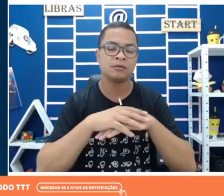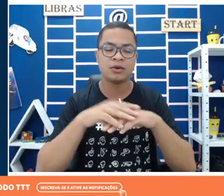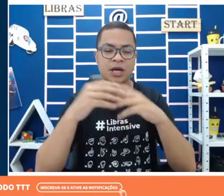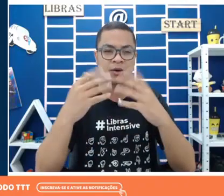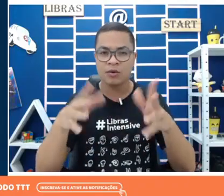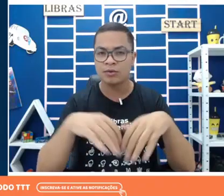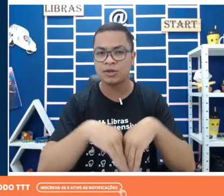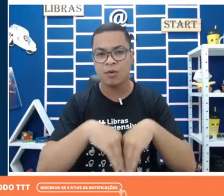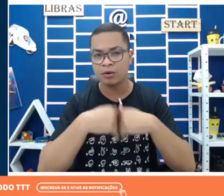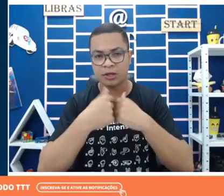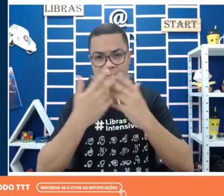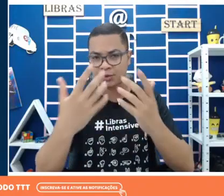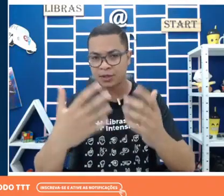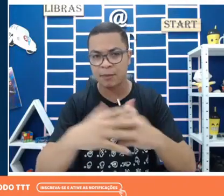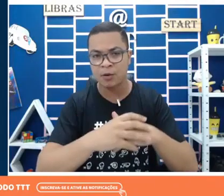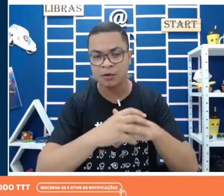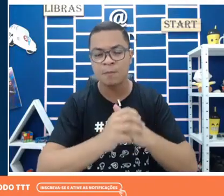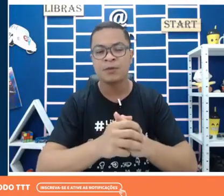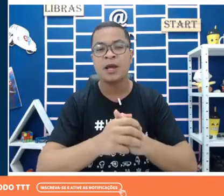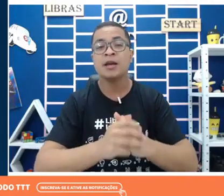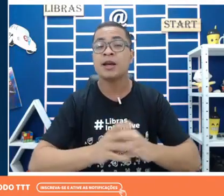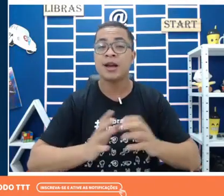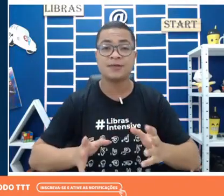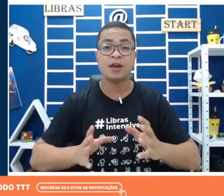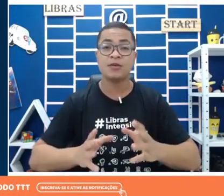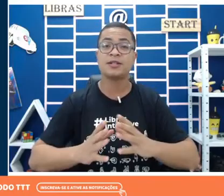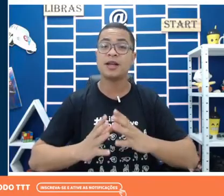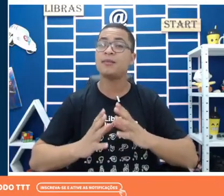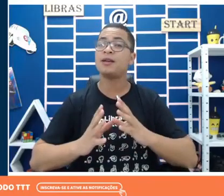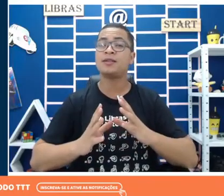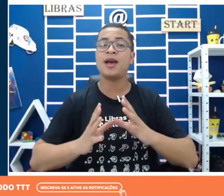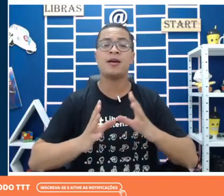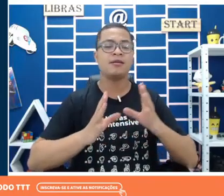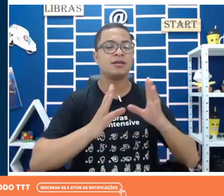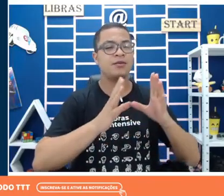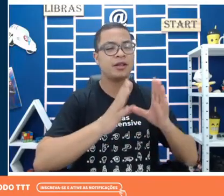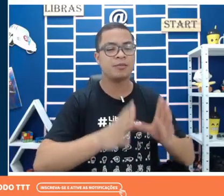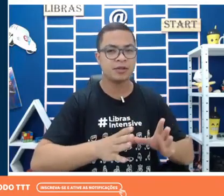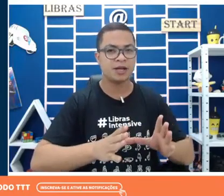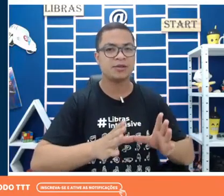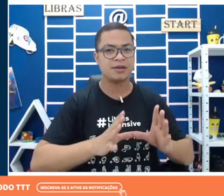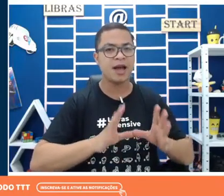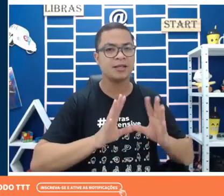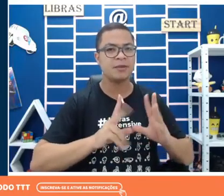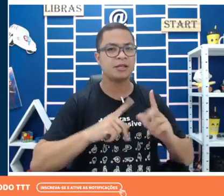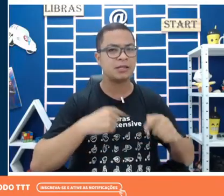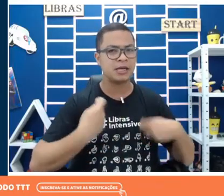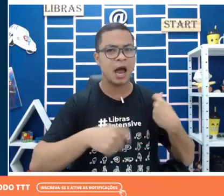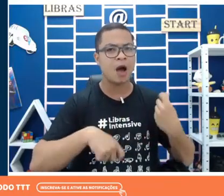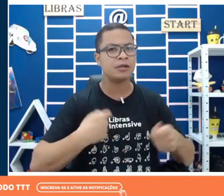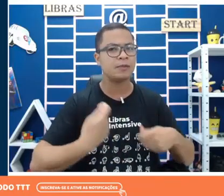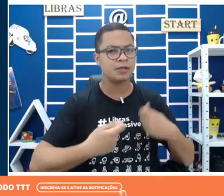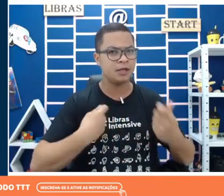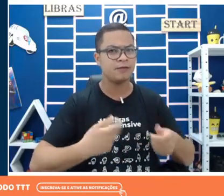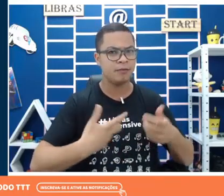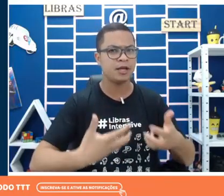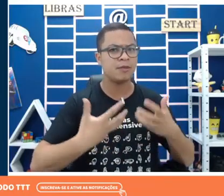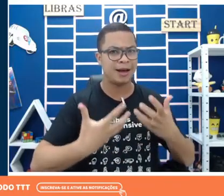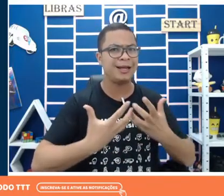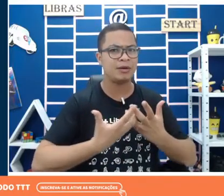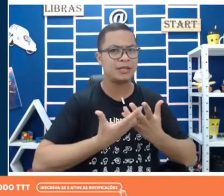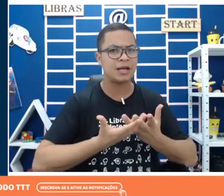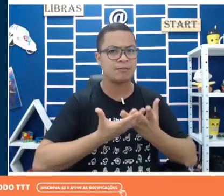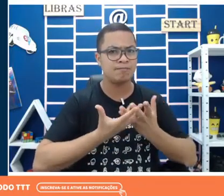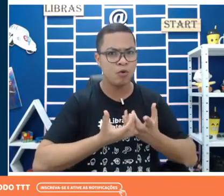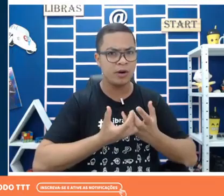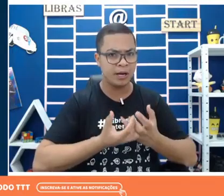com meus alunos e com outras pessoas que perguntam que classificadores nada mais é 50% sinais, mesmo sinal específico mesmo,